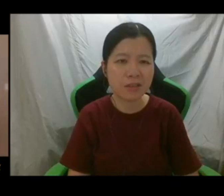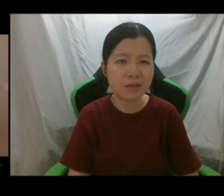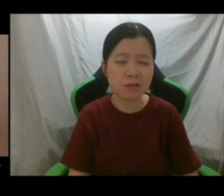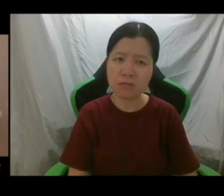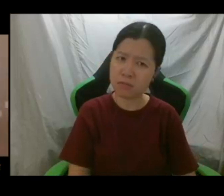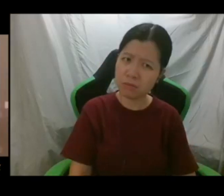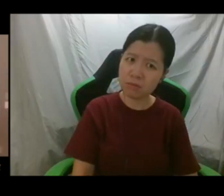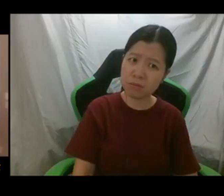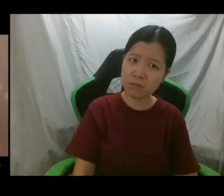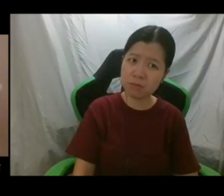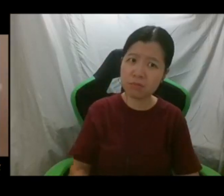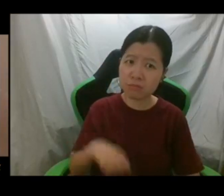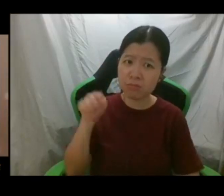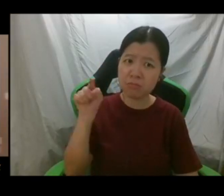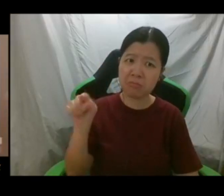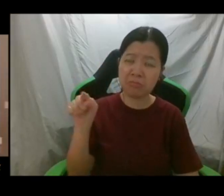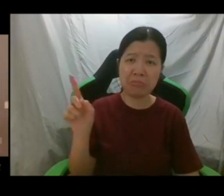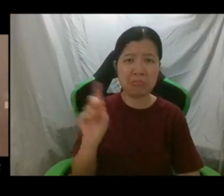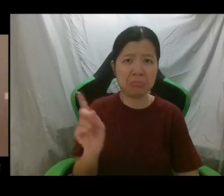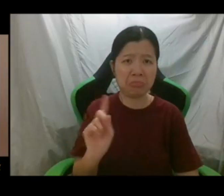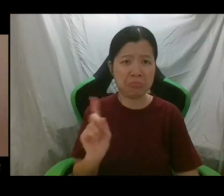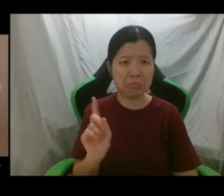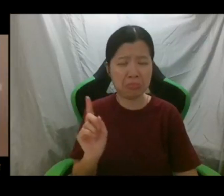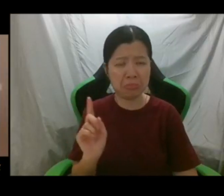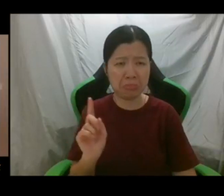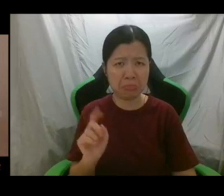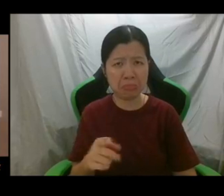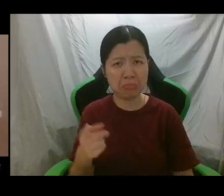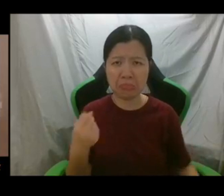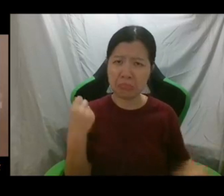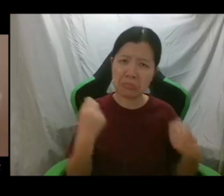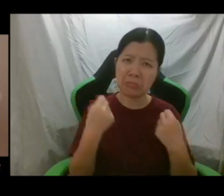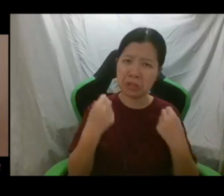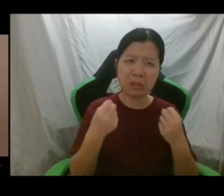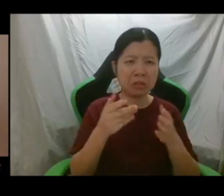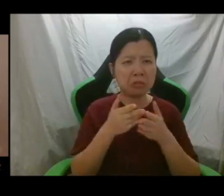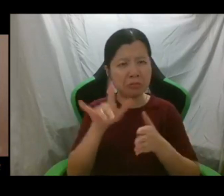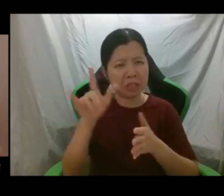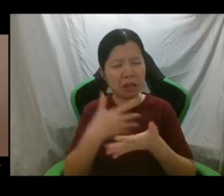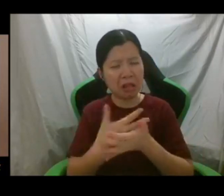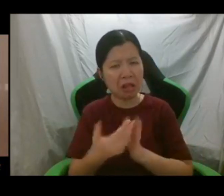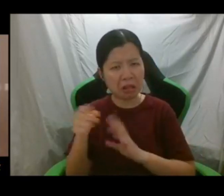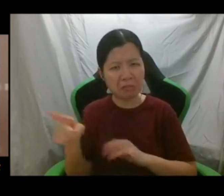哦，呢件呢？乜嘢交通工具嚟㗎？